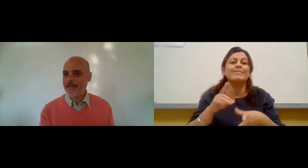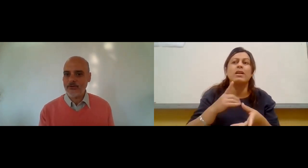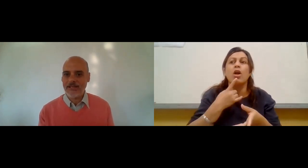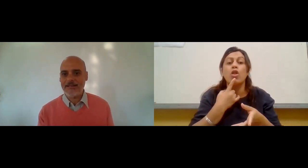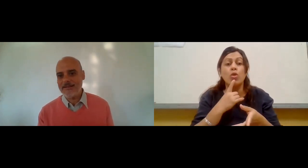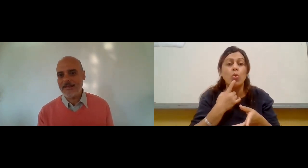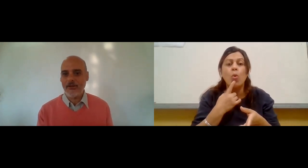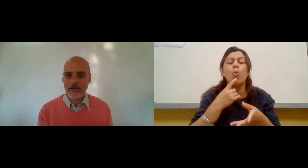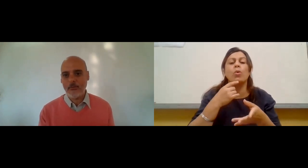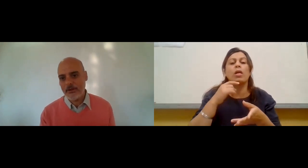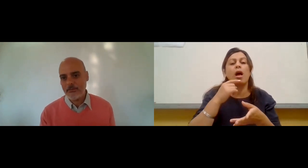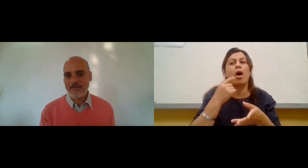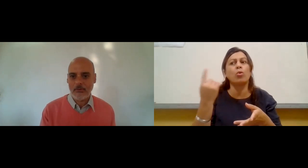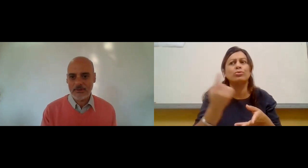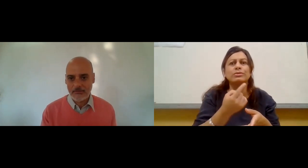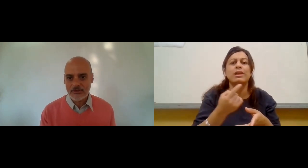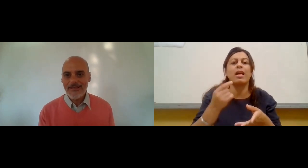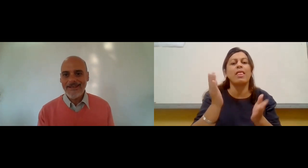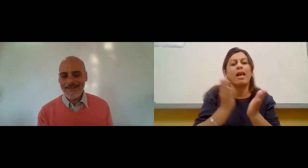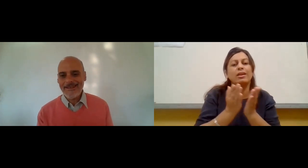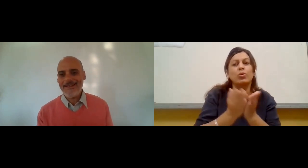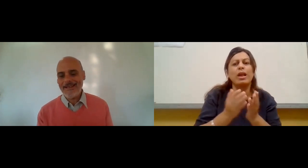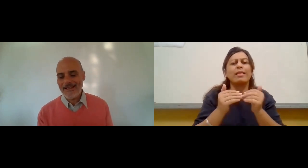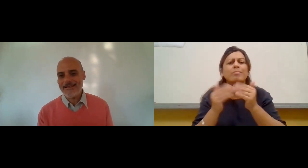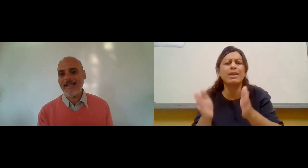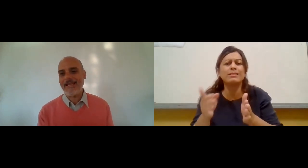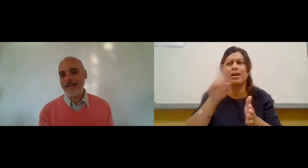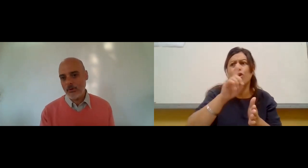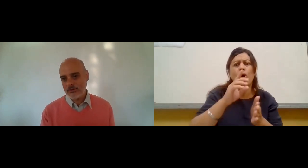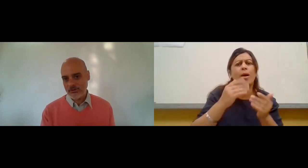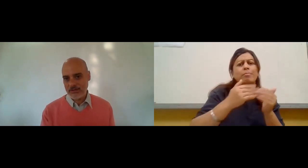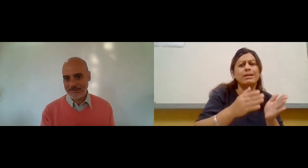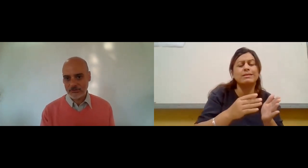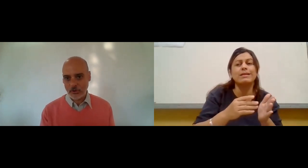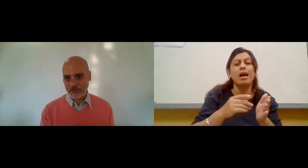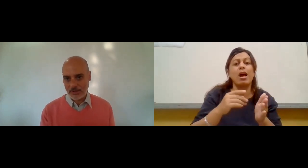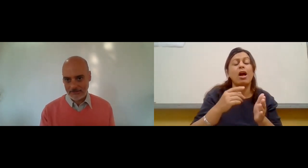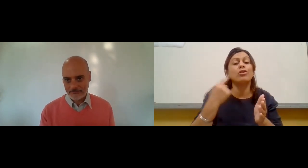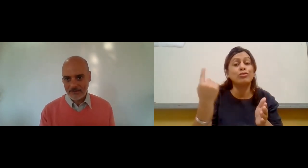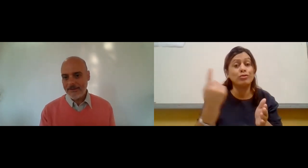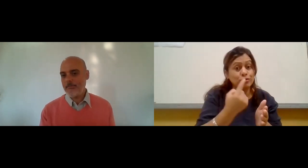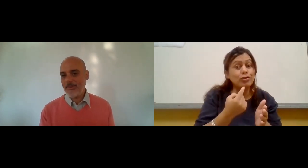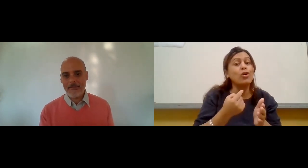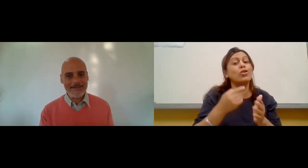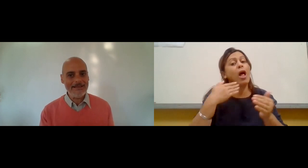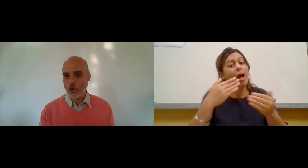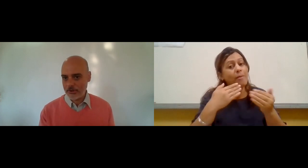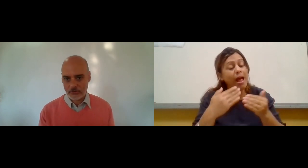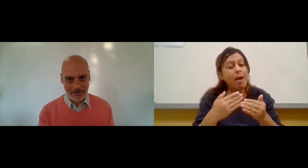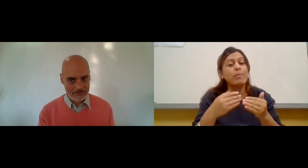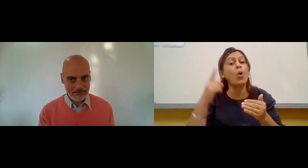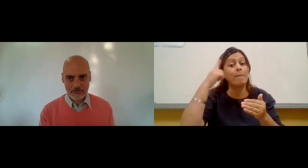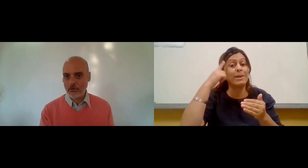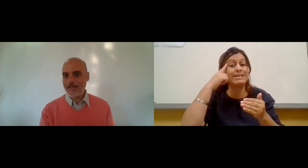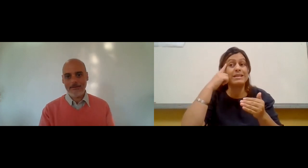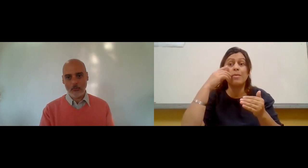no generar esta cosa de que sí, que no, que bueno, que empezamos, en general creemos que va a ser todo virtual. El primer semestre es todo